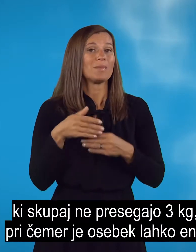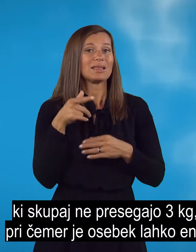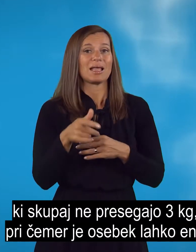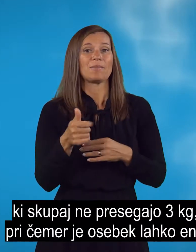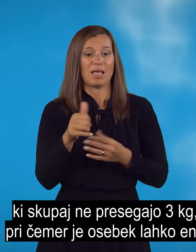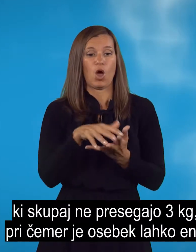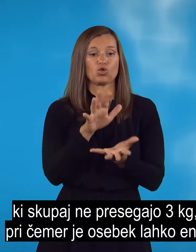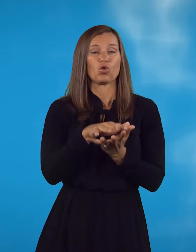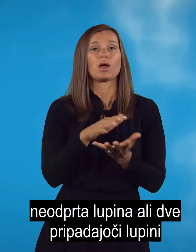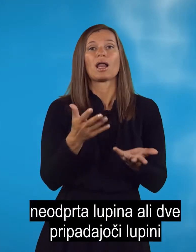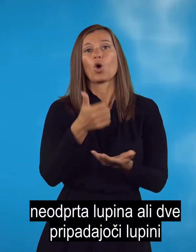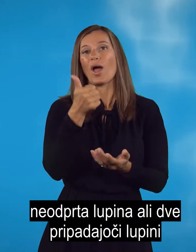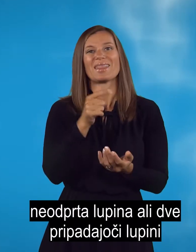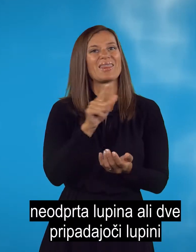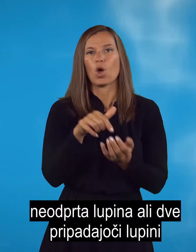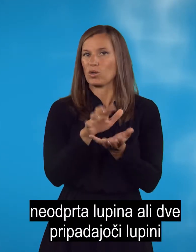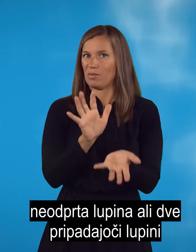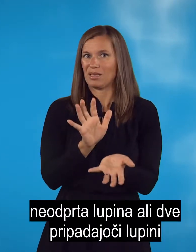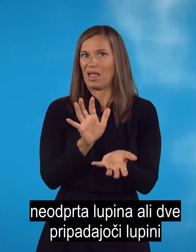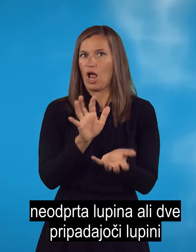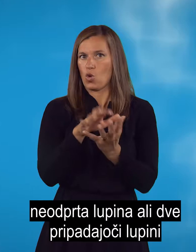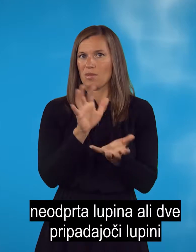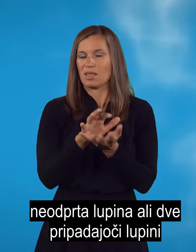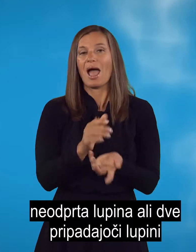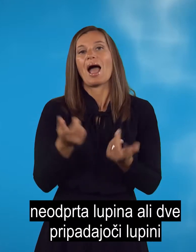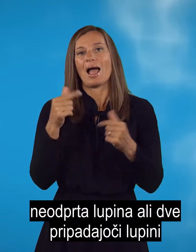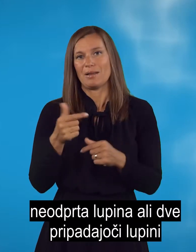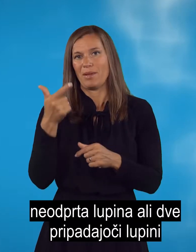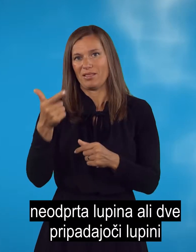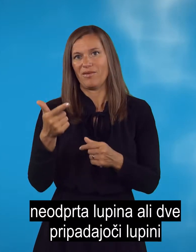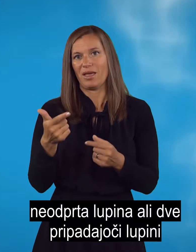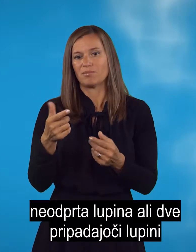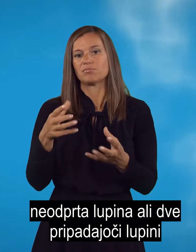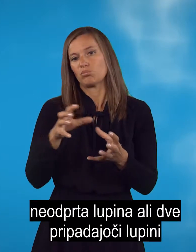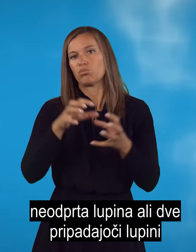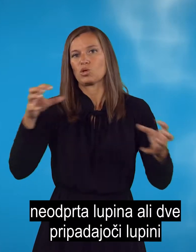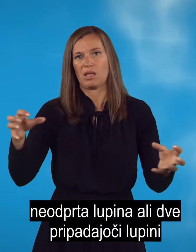osebek lahko ena neodprta lupina ali 2 pripadajoči lupini.